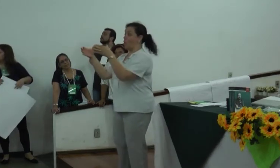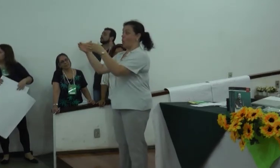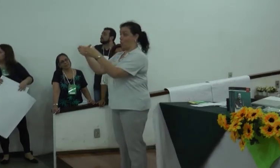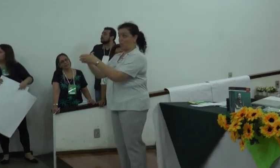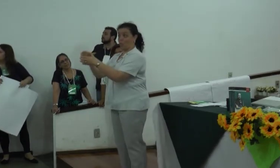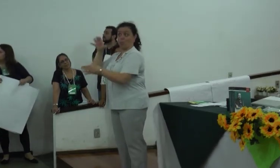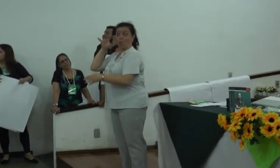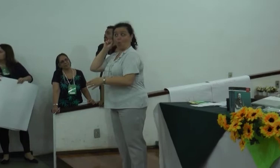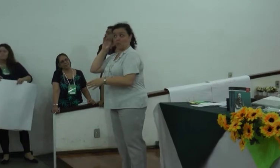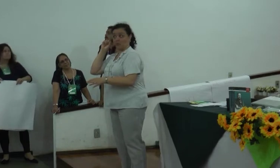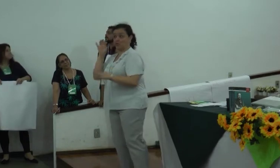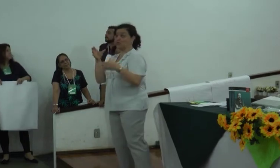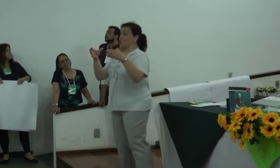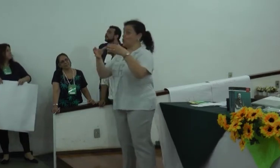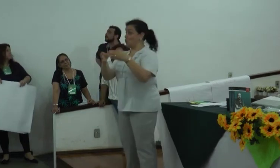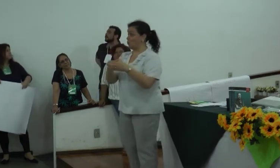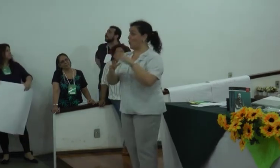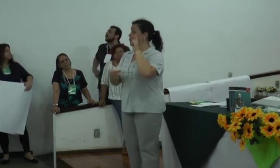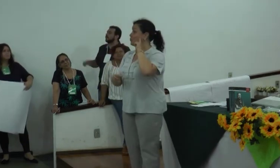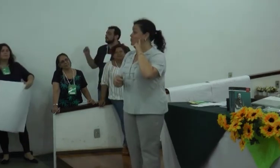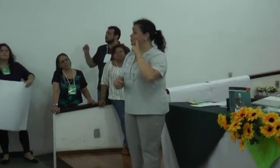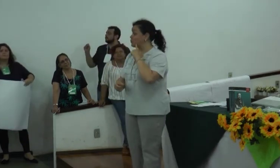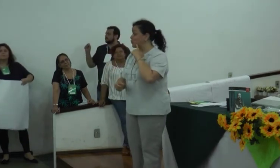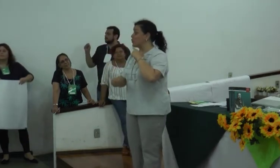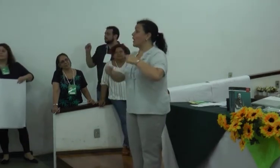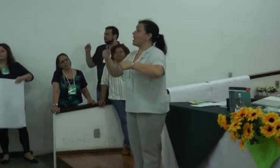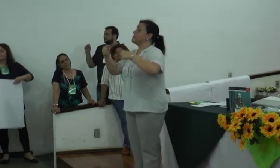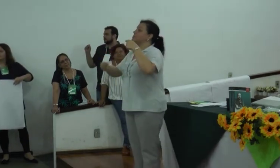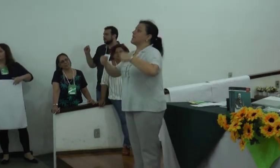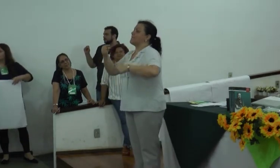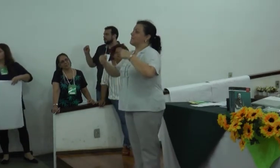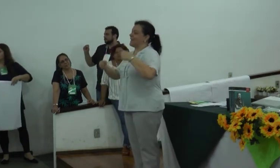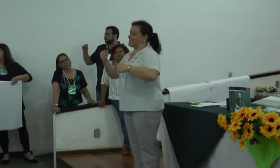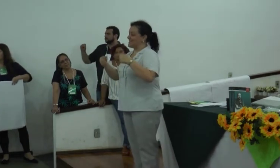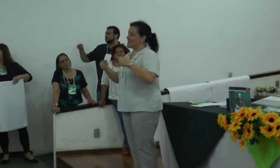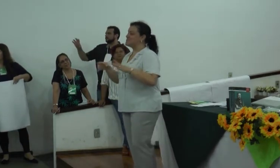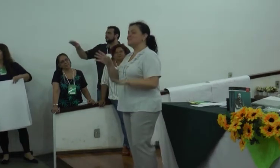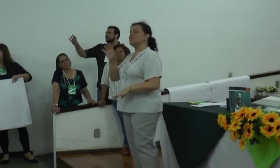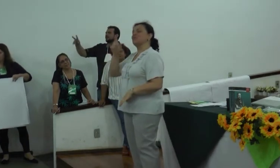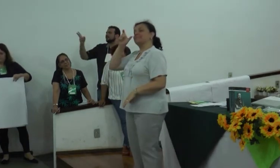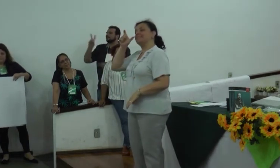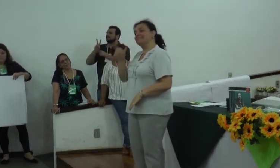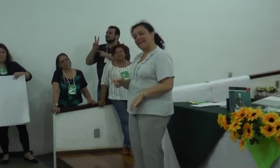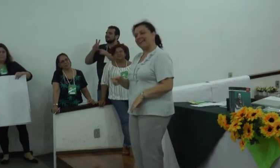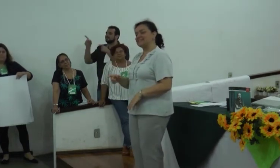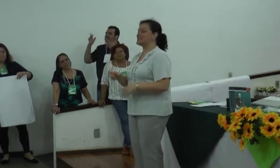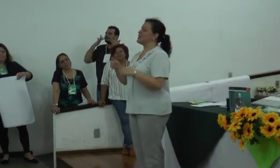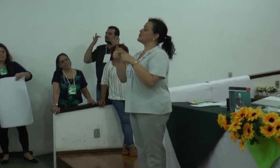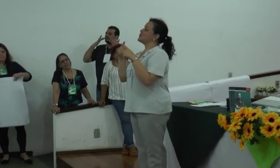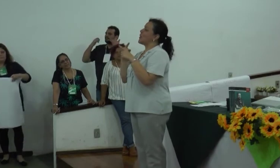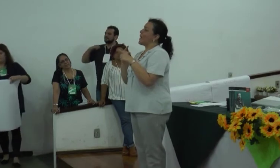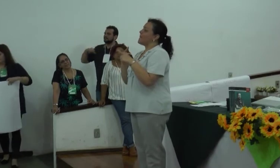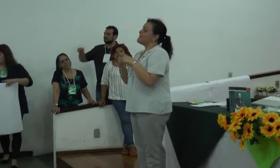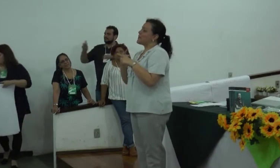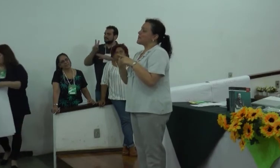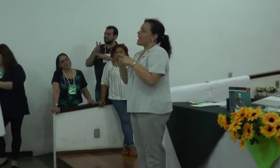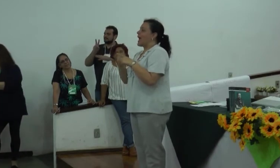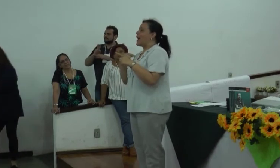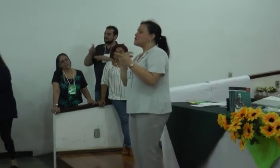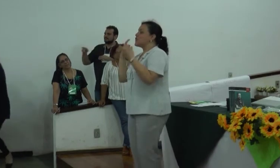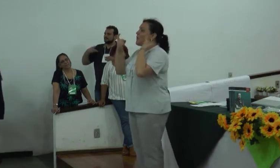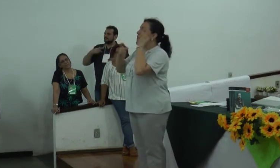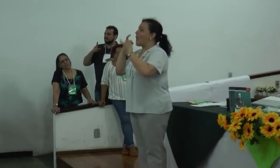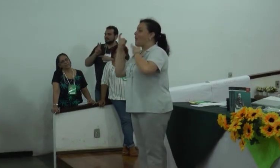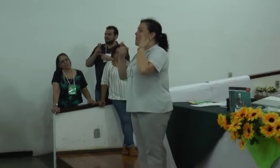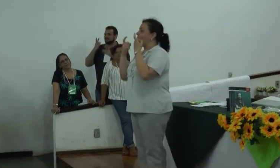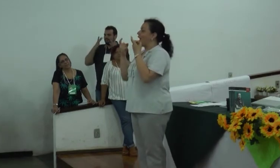fizemos o trabalho de recorte e colagem e juntamos o grupo de surdos e ouvintes e debatemos. Foi muito